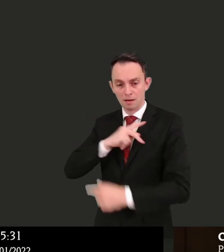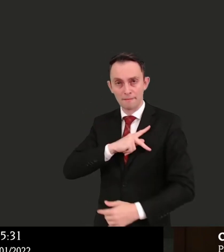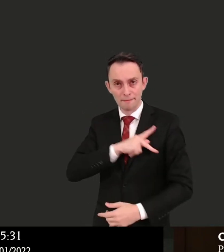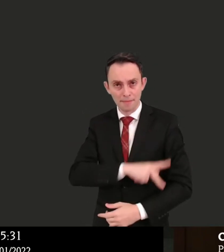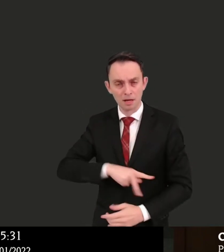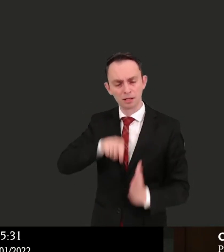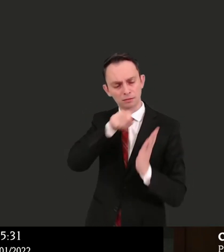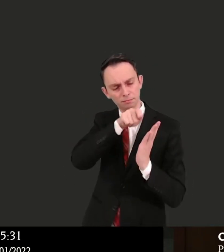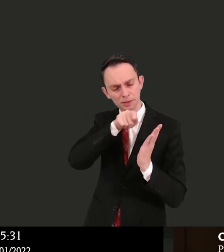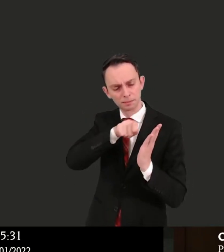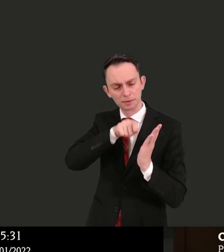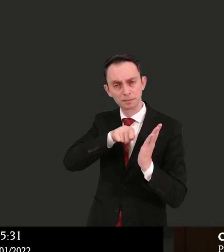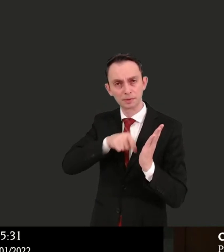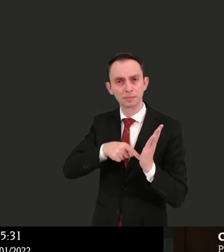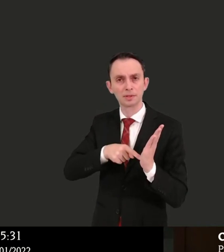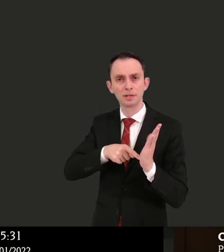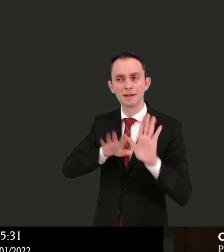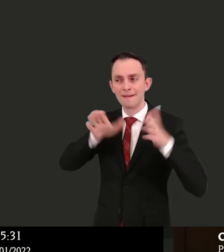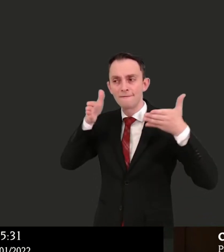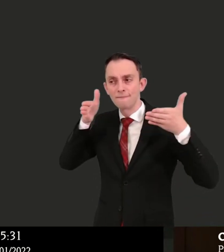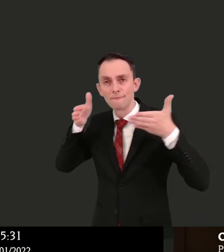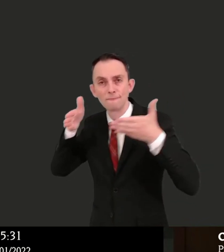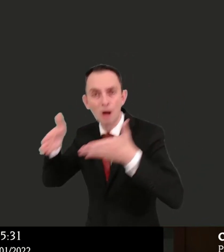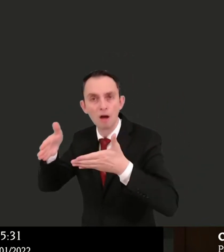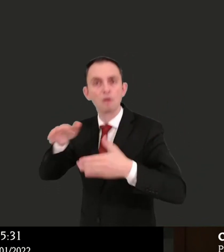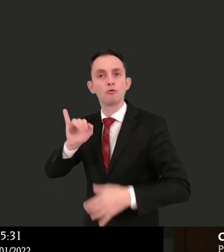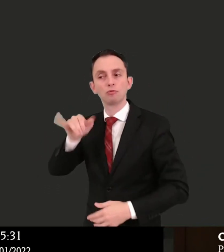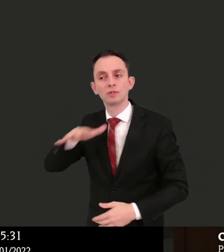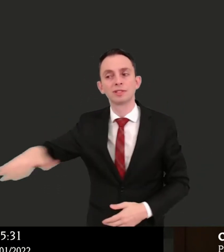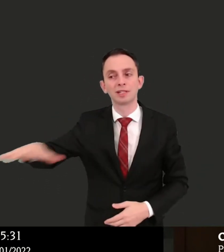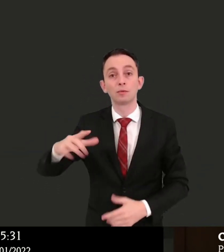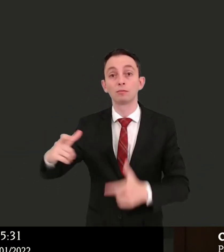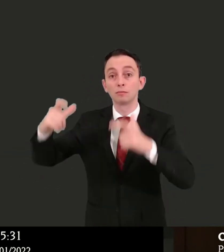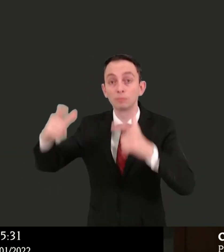com relação àqueles irmãos de Colossos, os quais